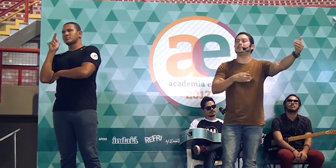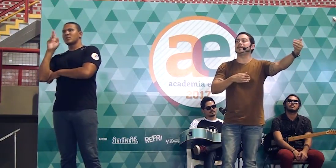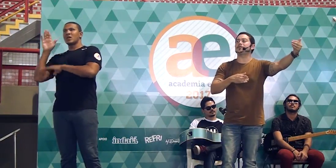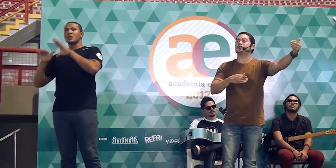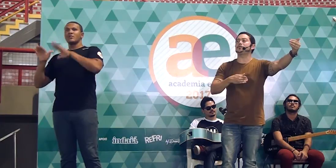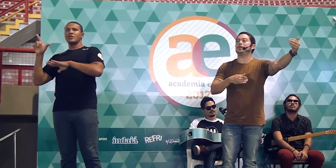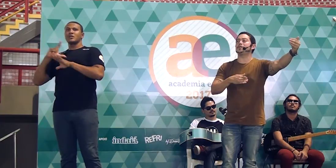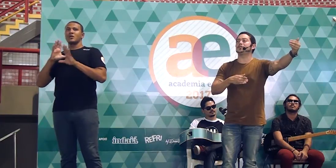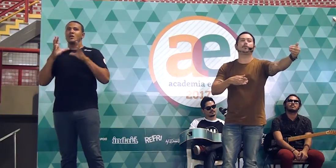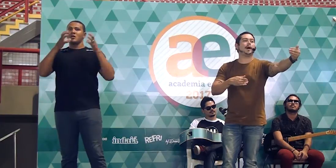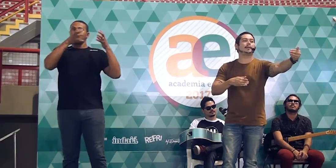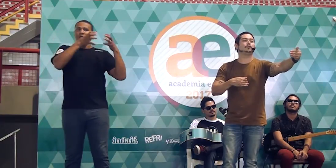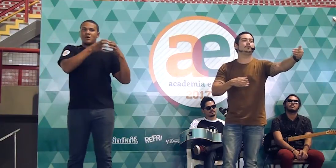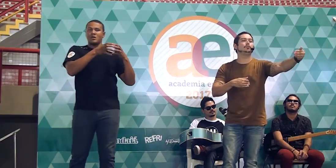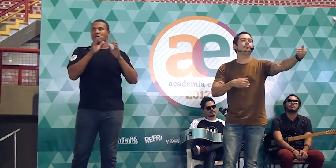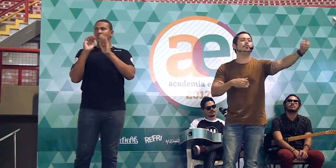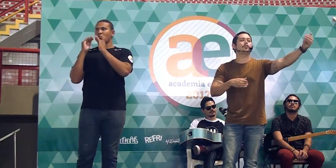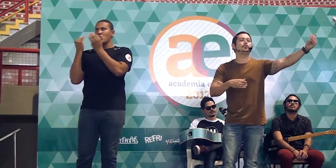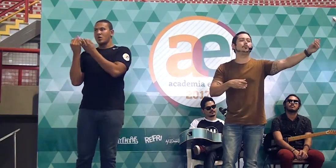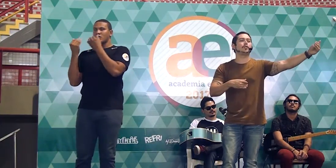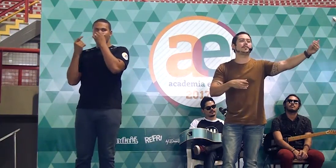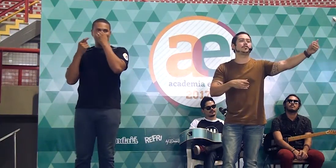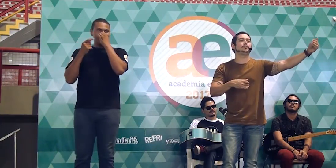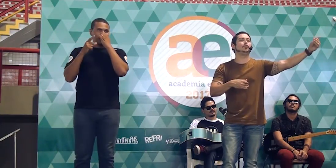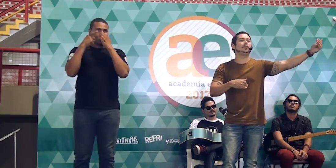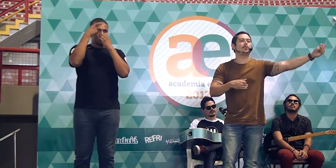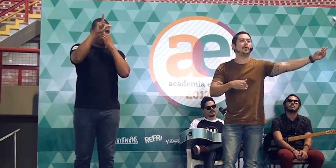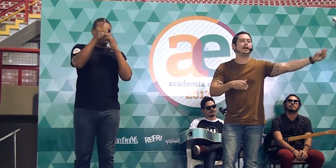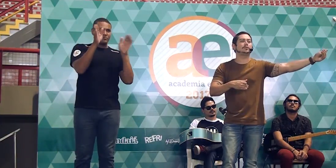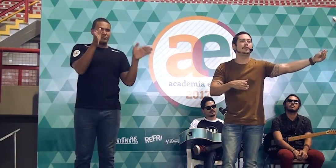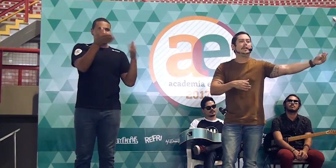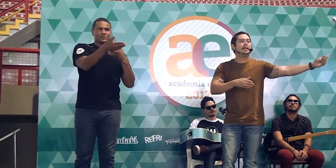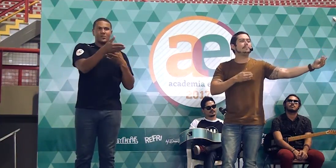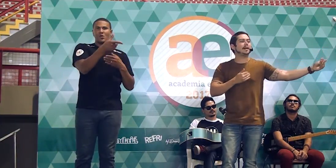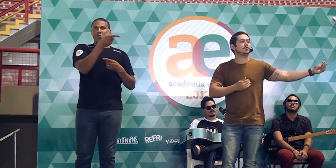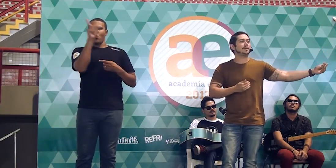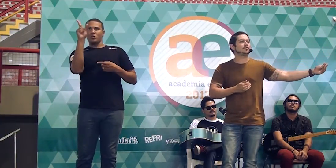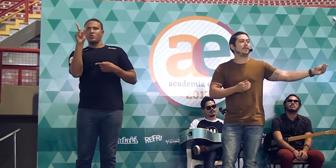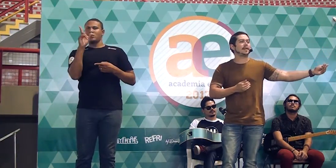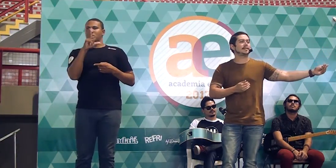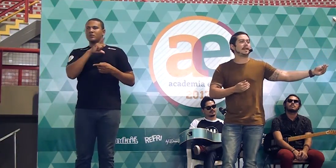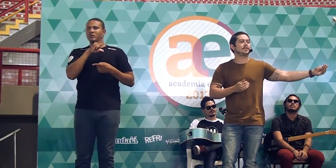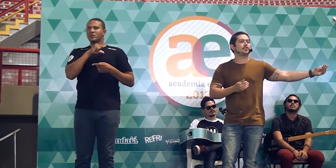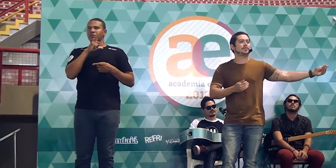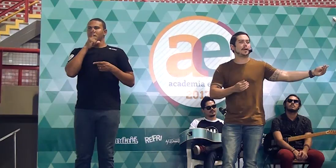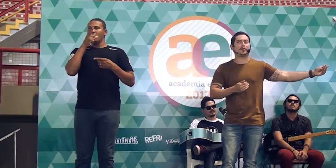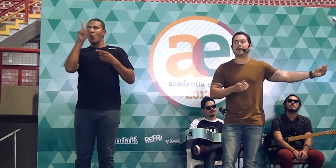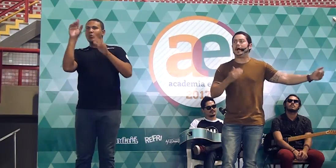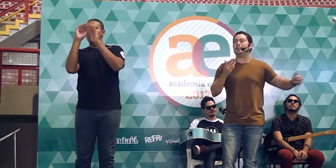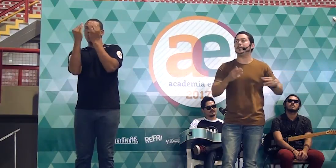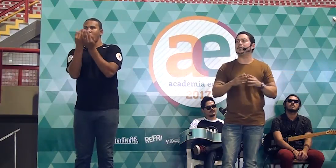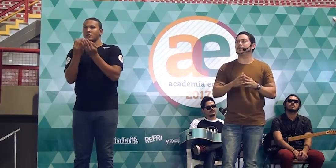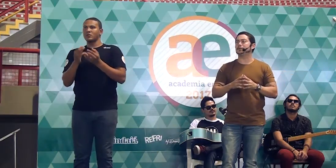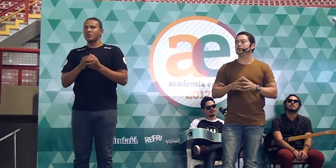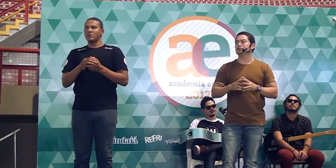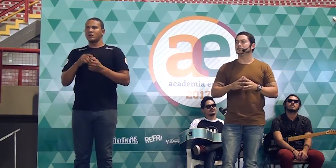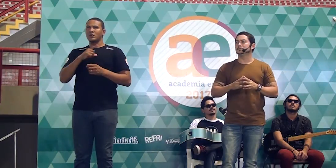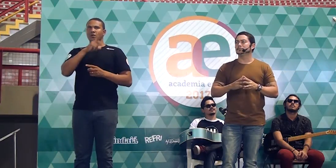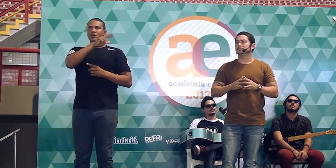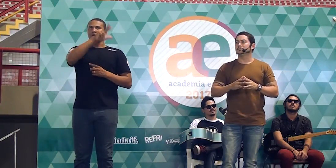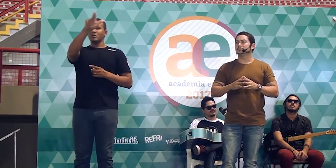núcleo da família assistindo uma coisa no quarto, um outro núcleo assistindo no outro quarto, e mais um pessoal na sala assistindo. Sabe o quê? A mesma